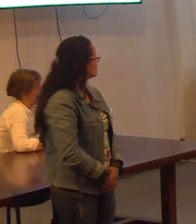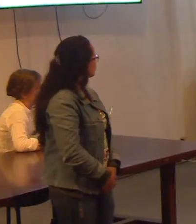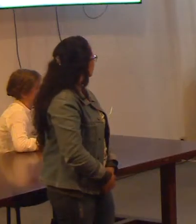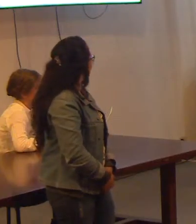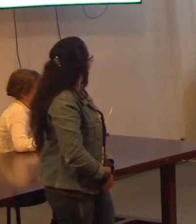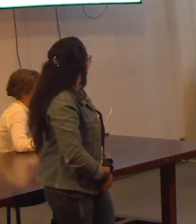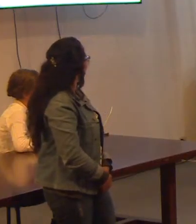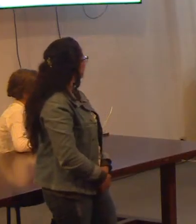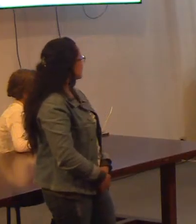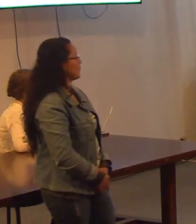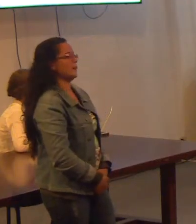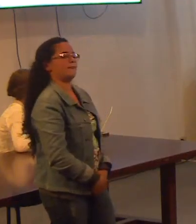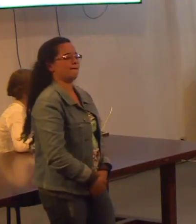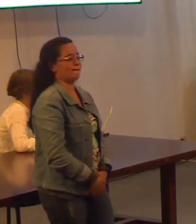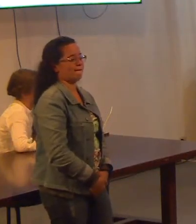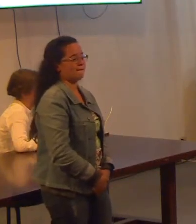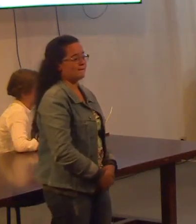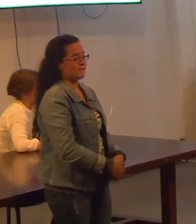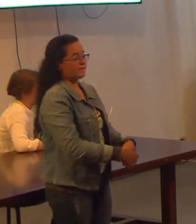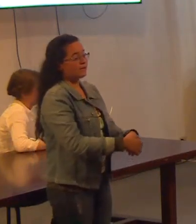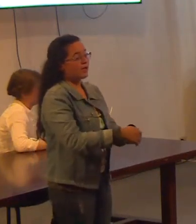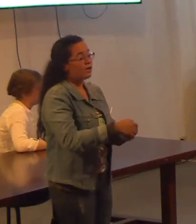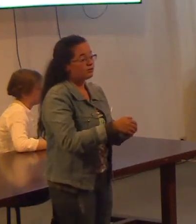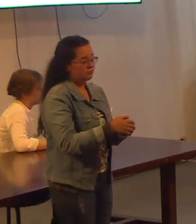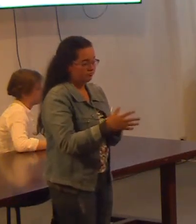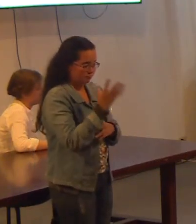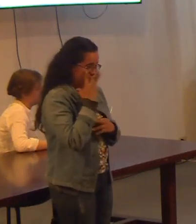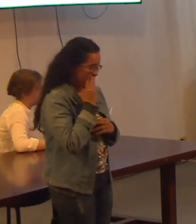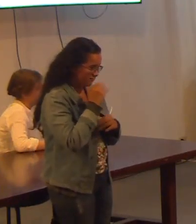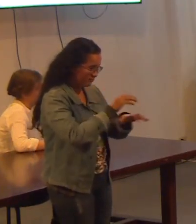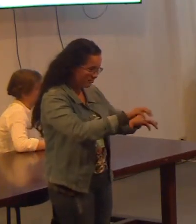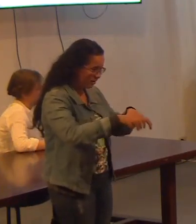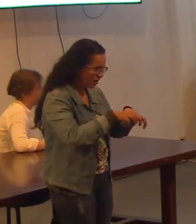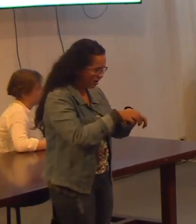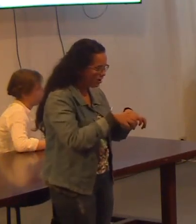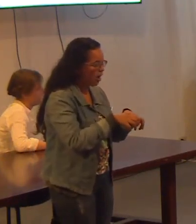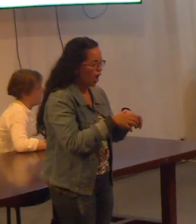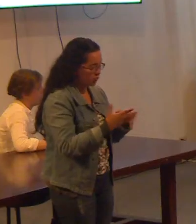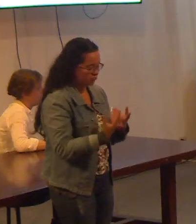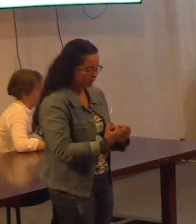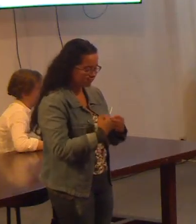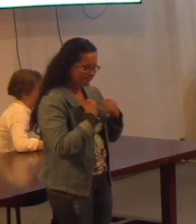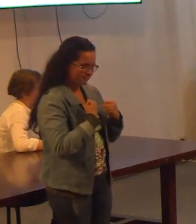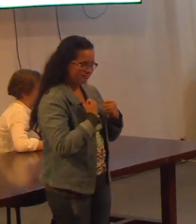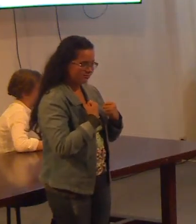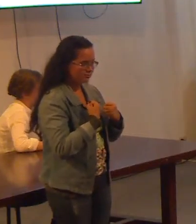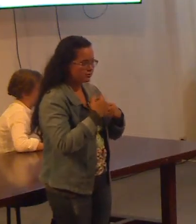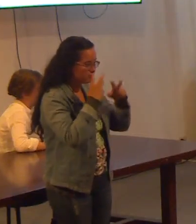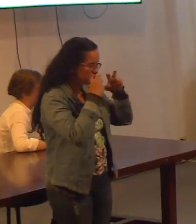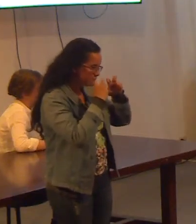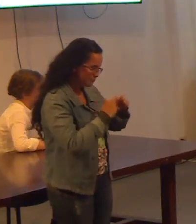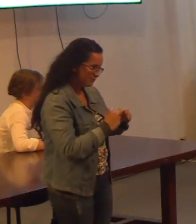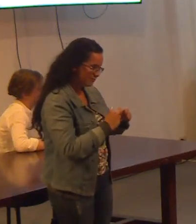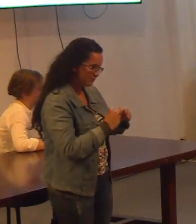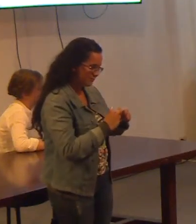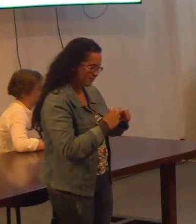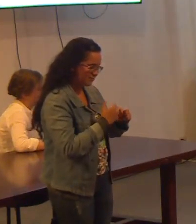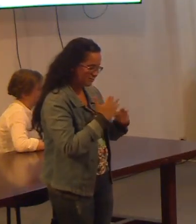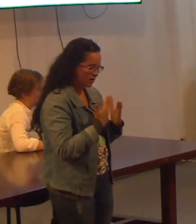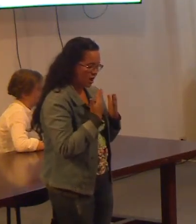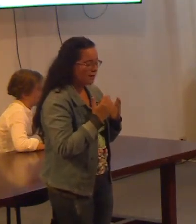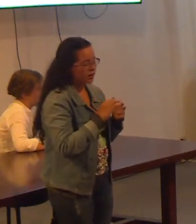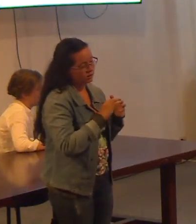La sistematización de experiencias artísticas pedagógicas potenció a los docentes en formación la parte investigativa con el objetivo de relacionar lo